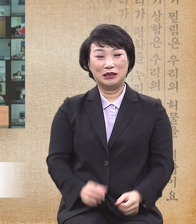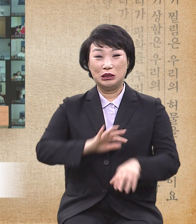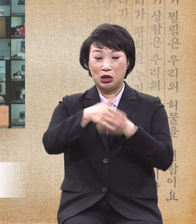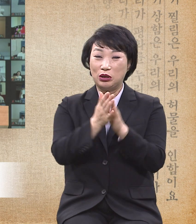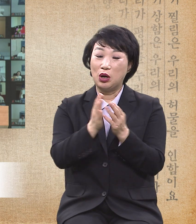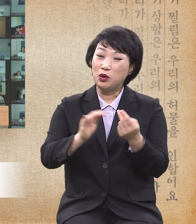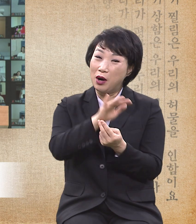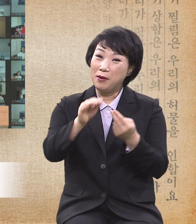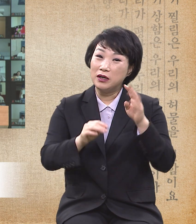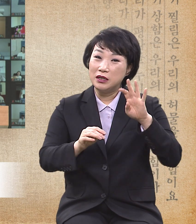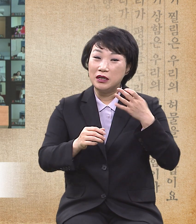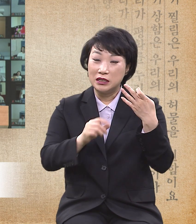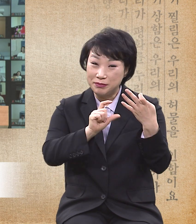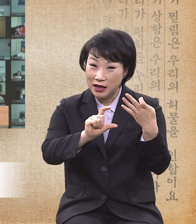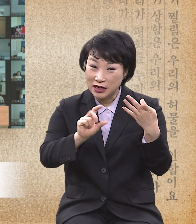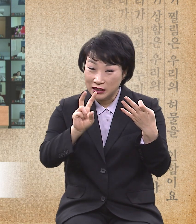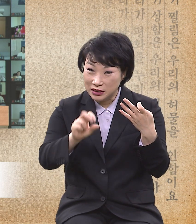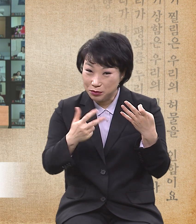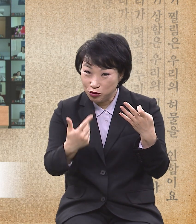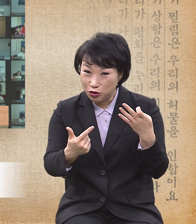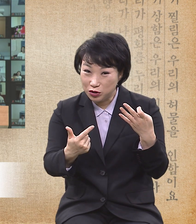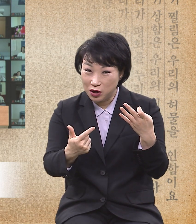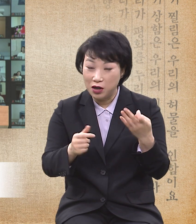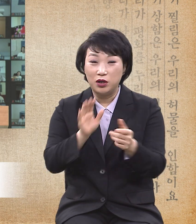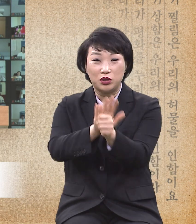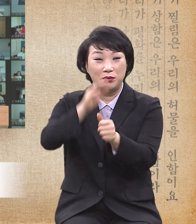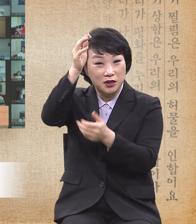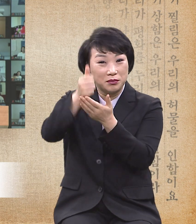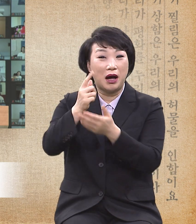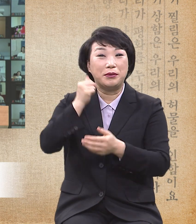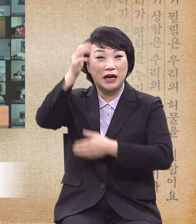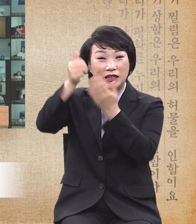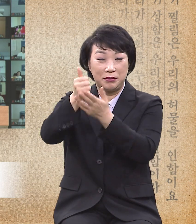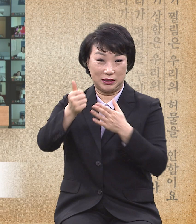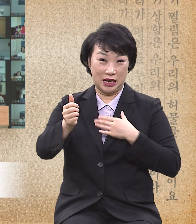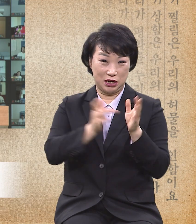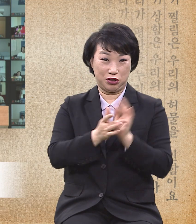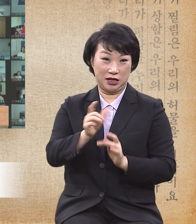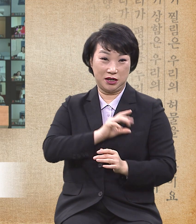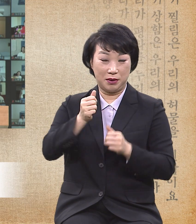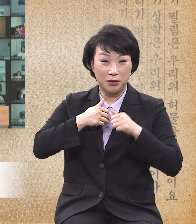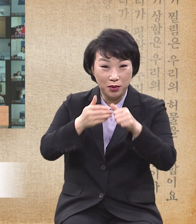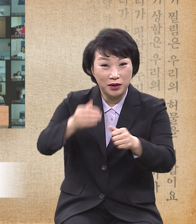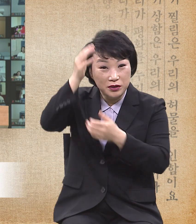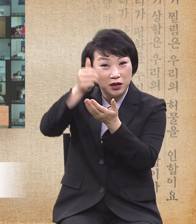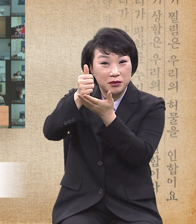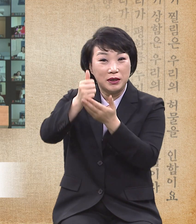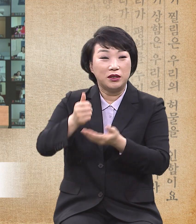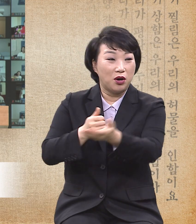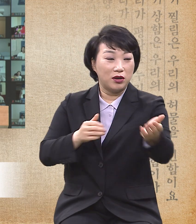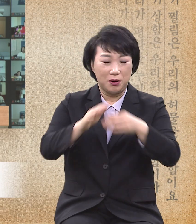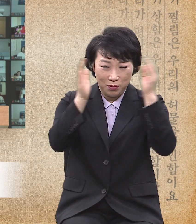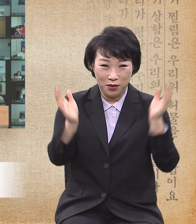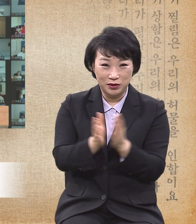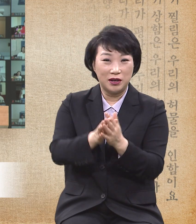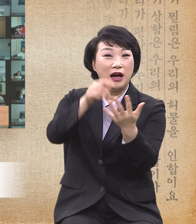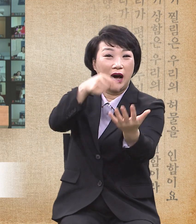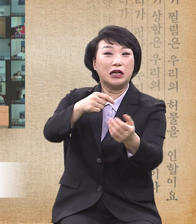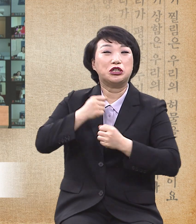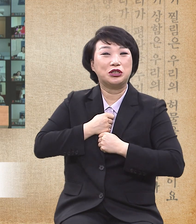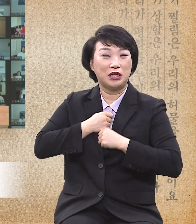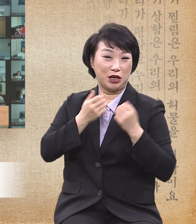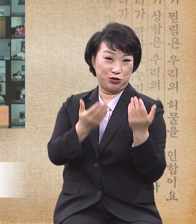요한복음 14장 26절에 보혜사고 아버지께서 내 이름으로 보내실 성령 그가 너에게 모든